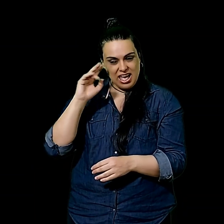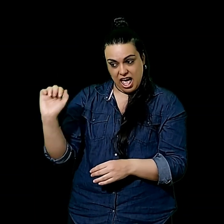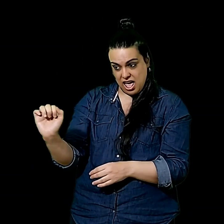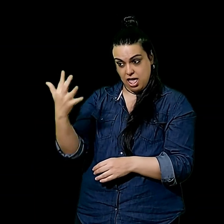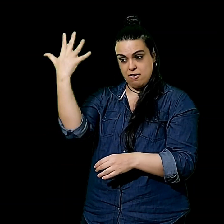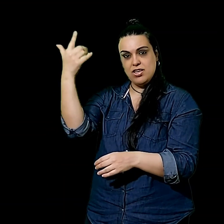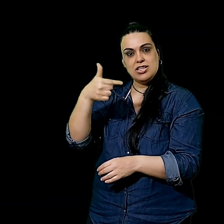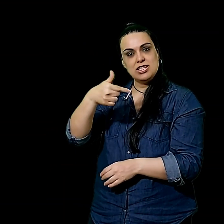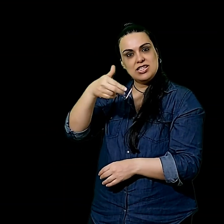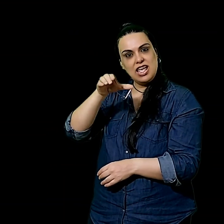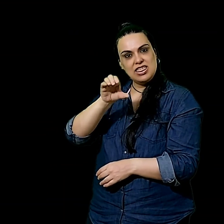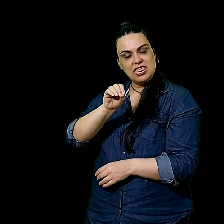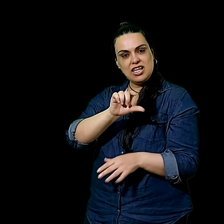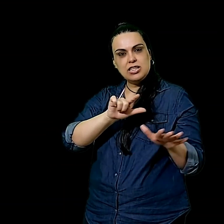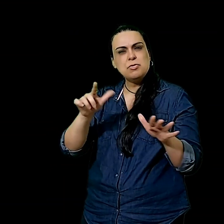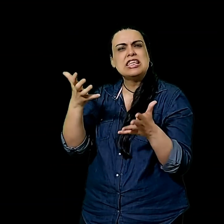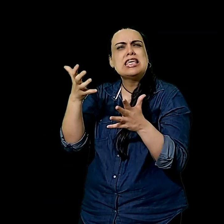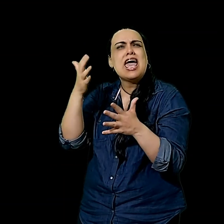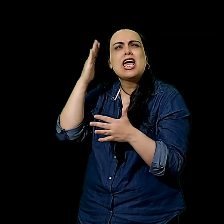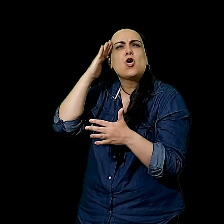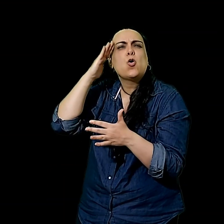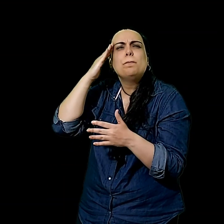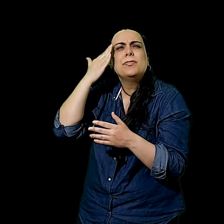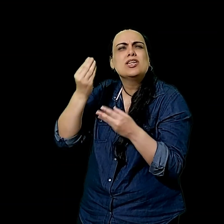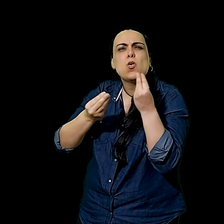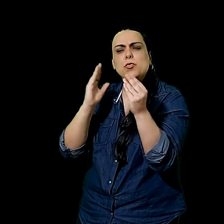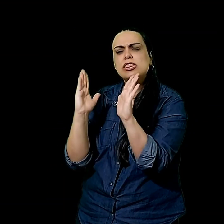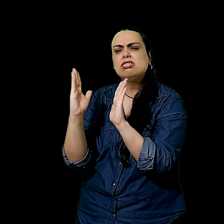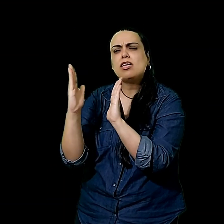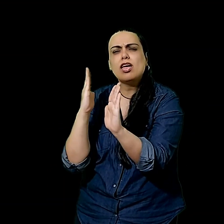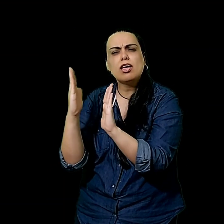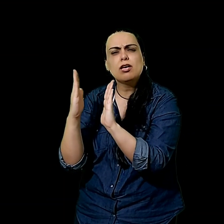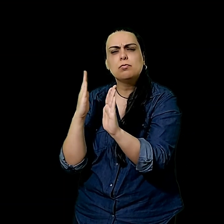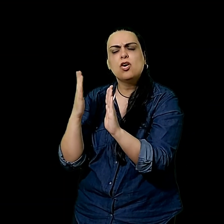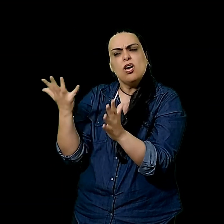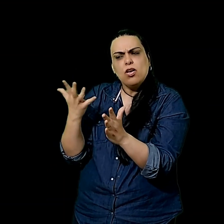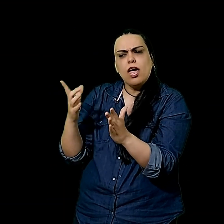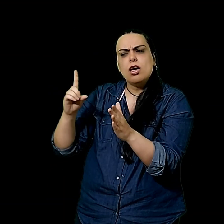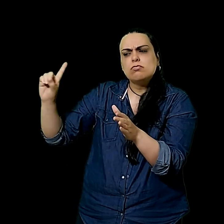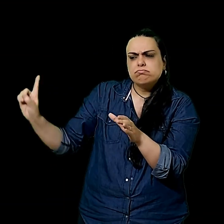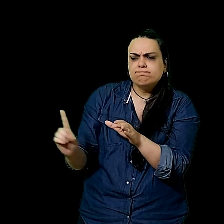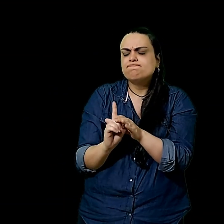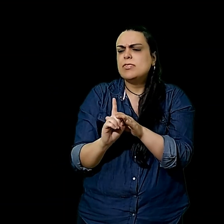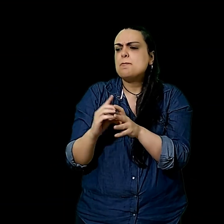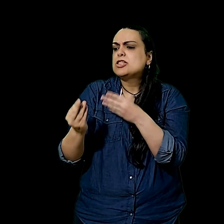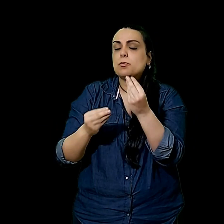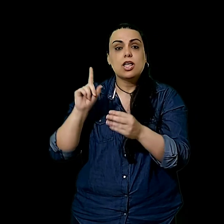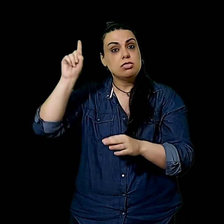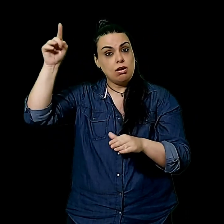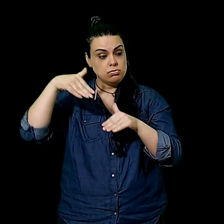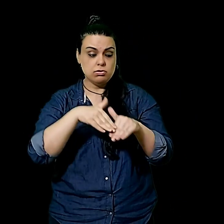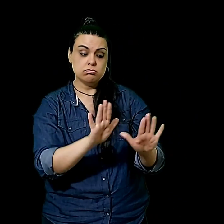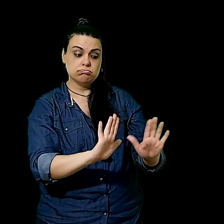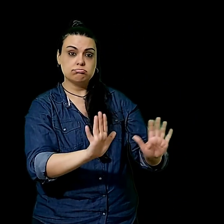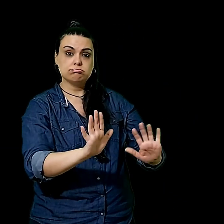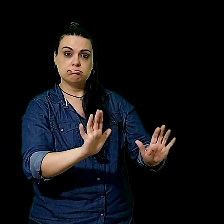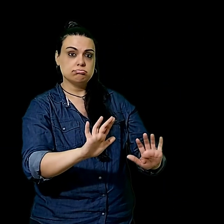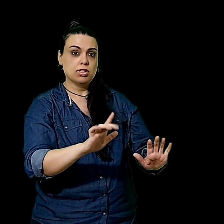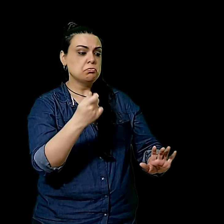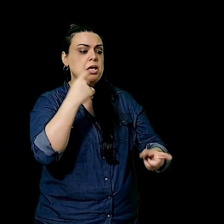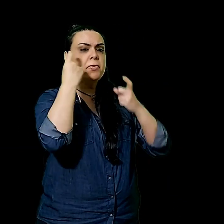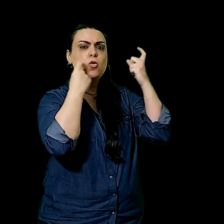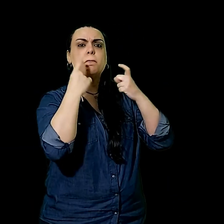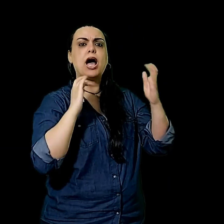das 70 semanas, tenta compreender um pouco melhor sobre os tempos, a fim de se incluir. Mas o Senhor diz para ele, Daniel, tu,